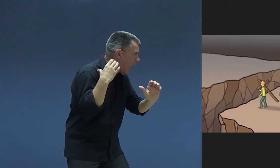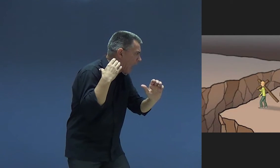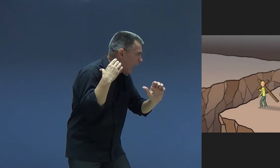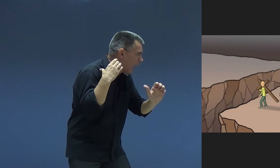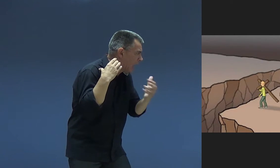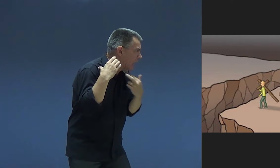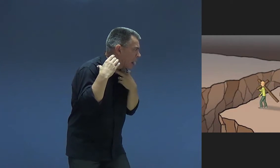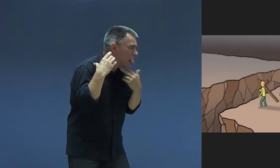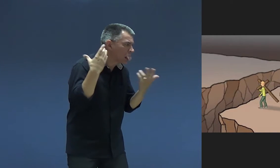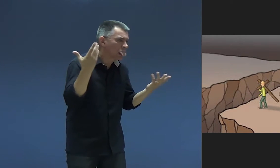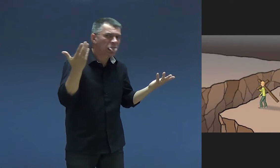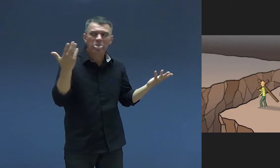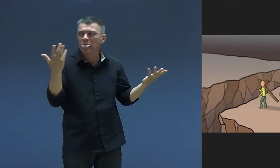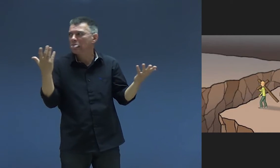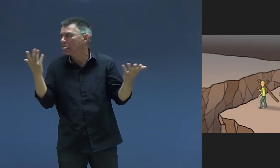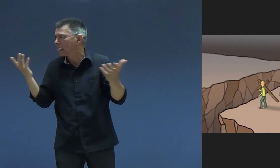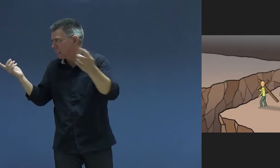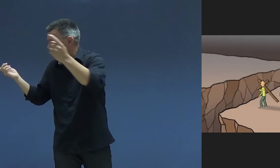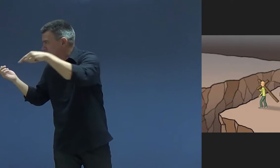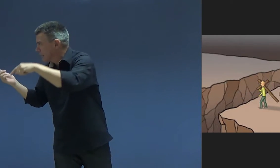Todo mundo pegou a cruz e conseguiu atravessar ele.